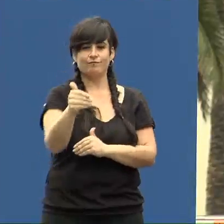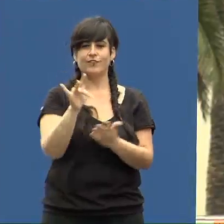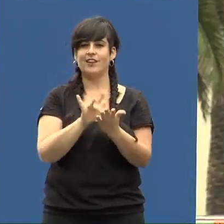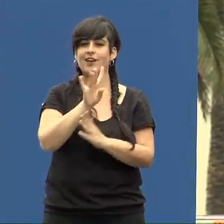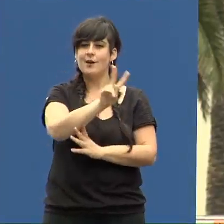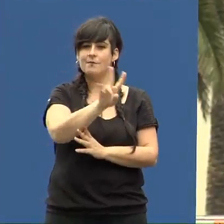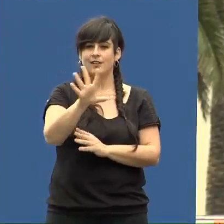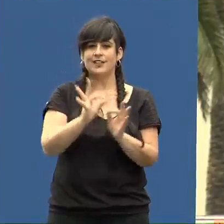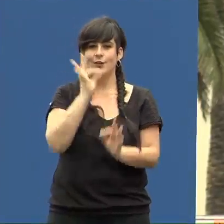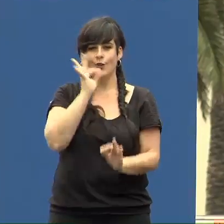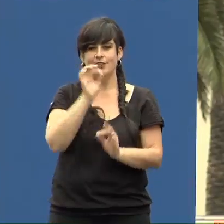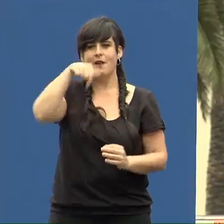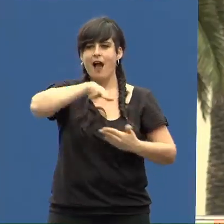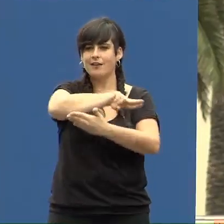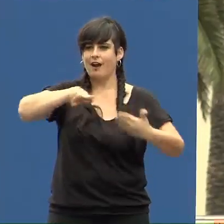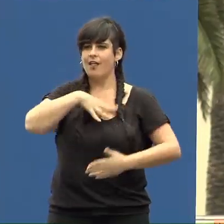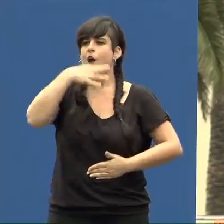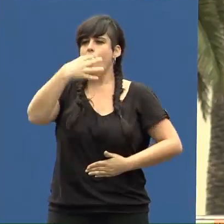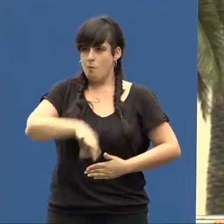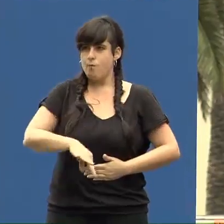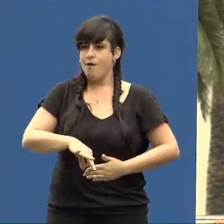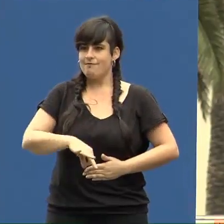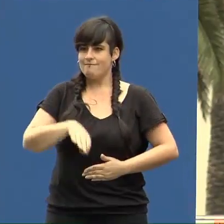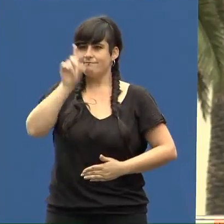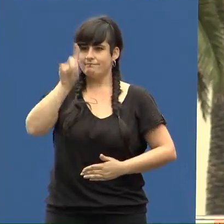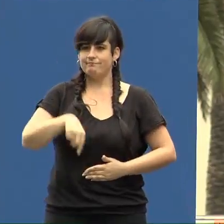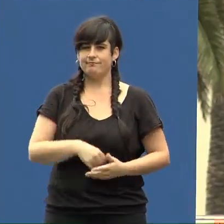se tiene que poder también en Galicia, por supuesto que se tiene que poder.